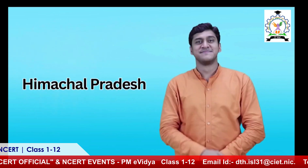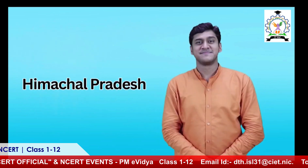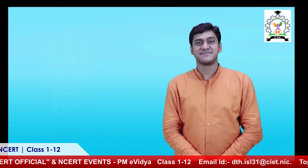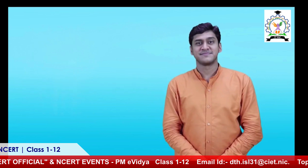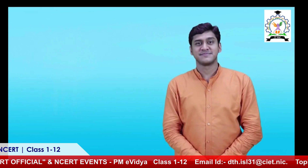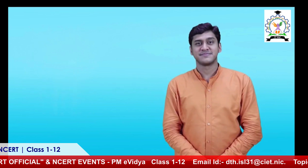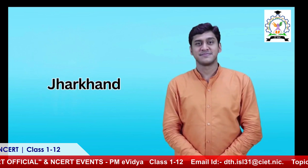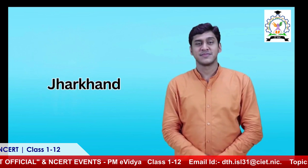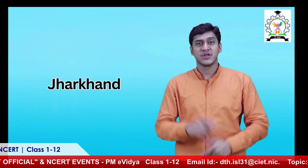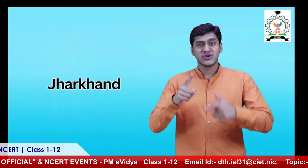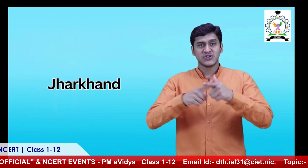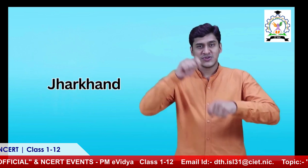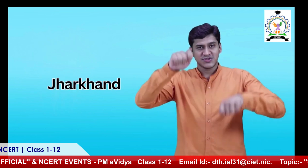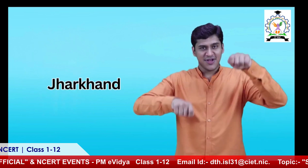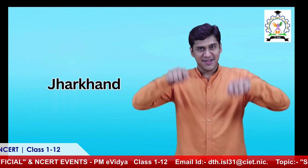हिमाचल प्रदेश,